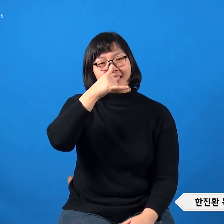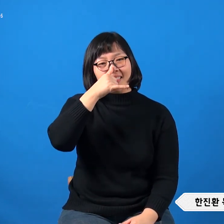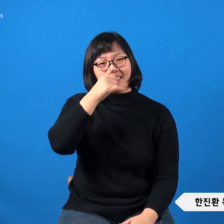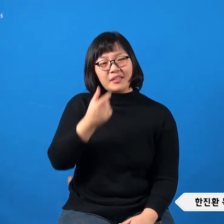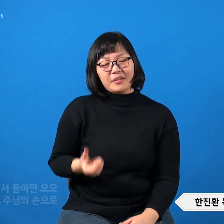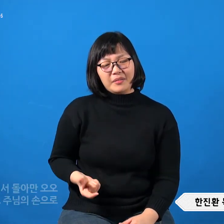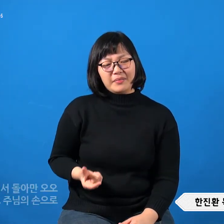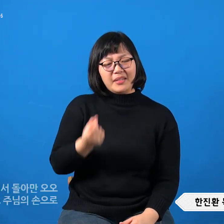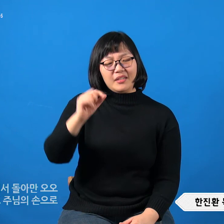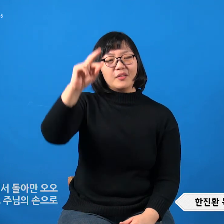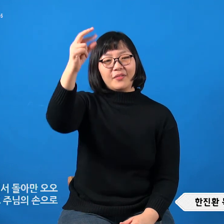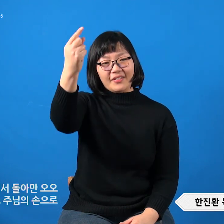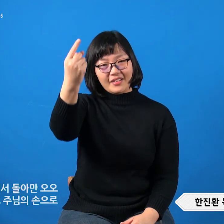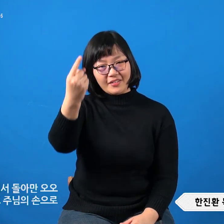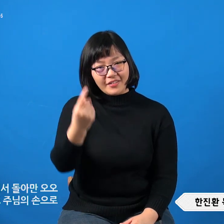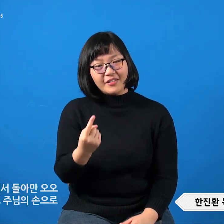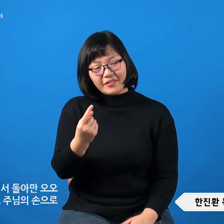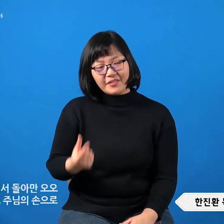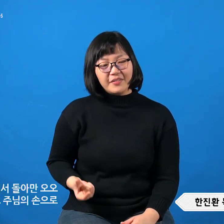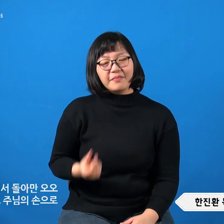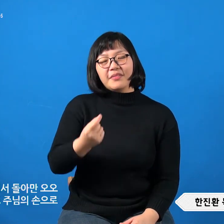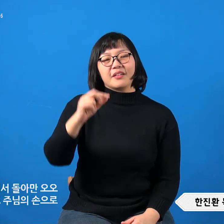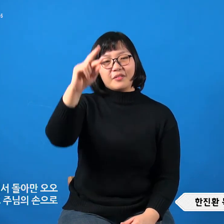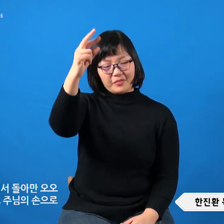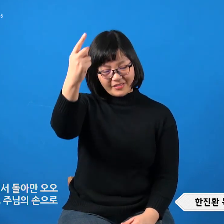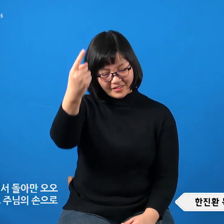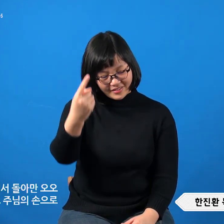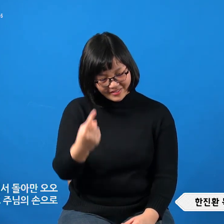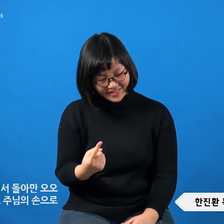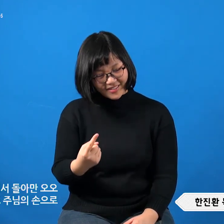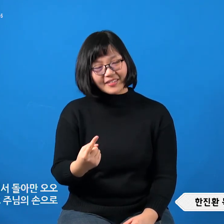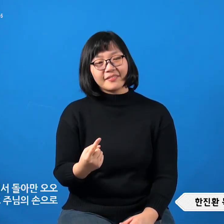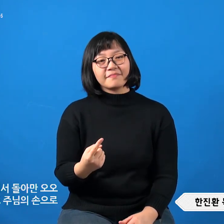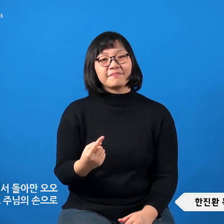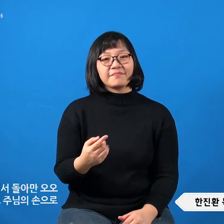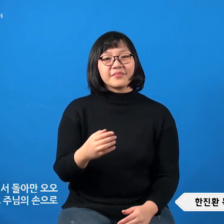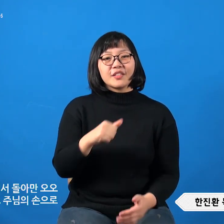어서 돌아오, 어서 돌아만 오.